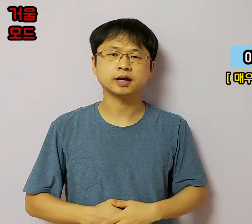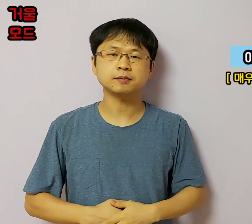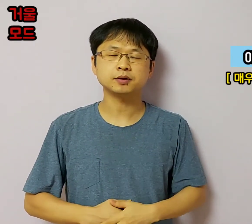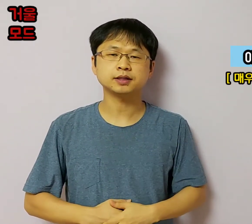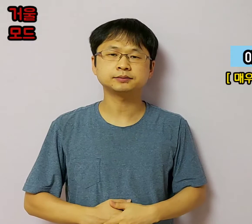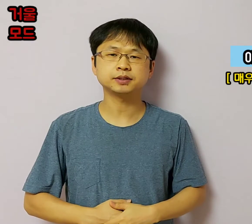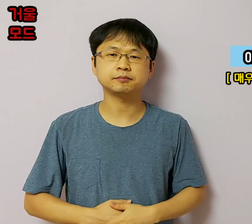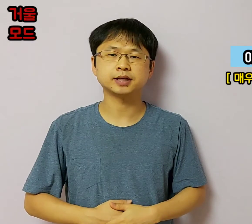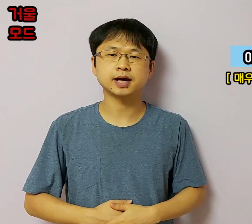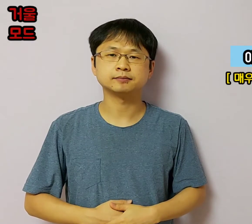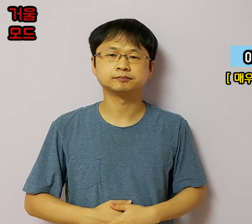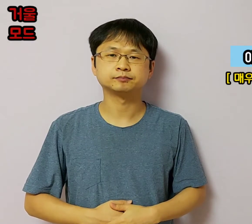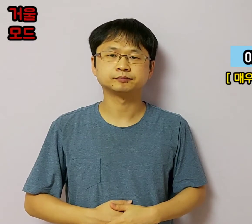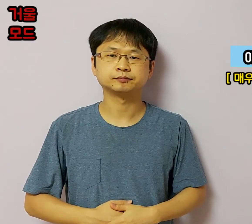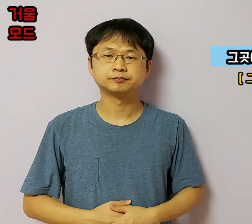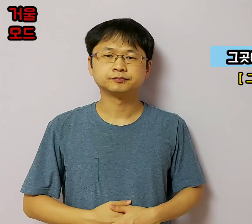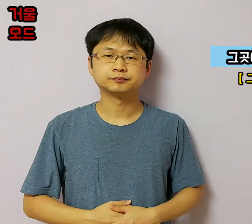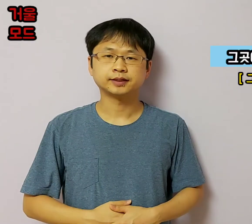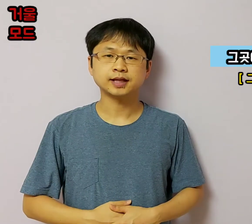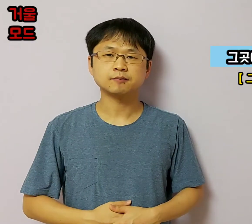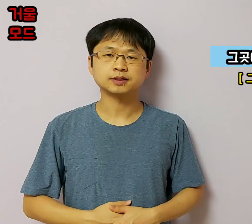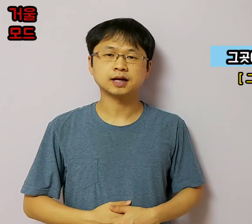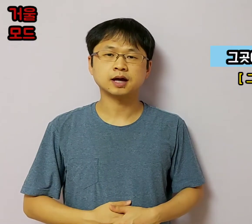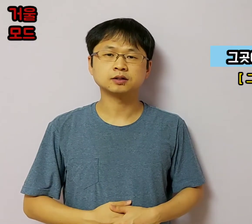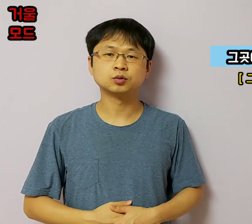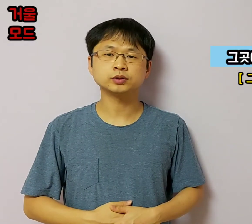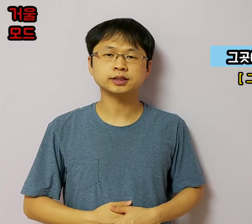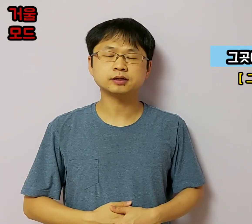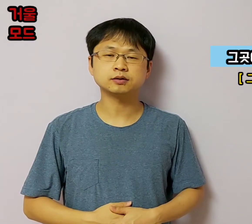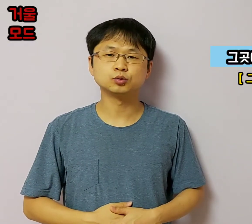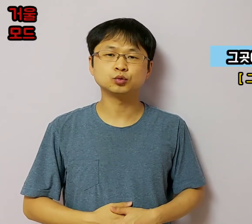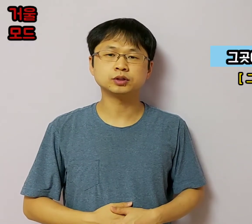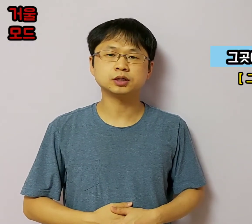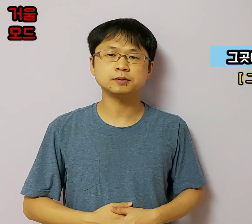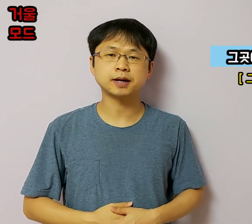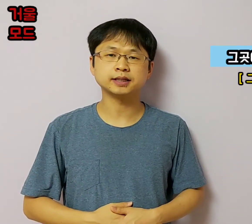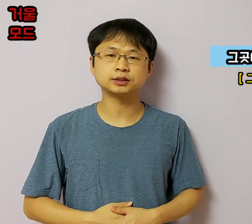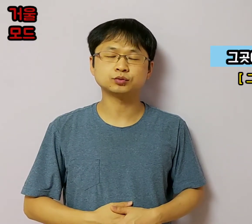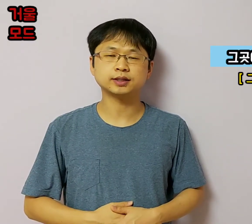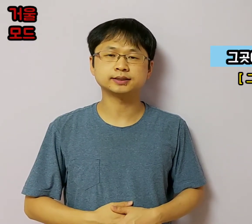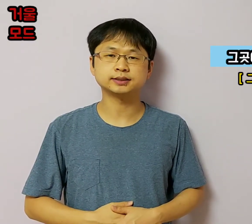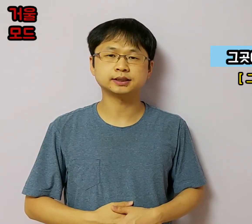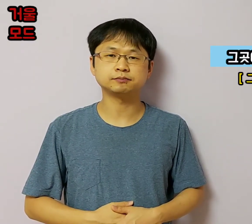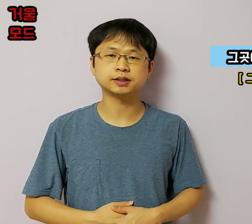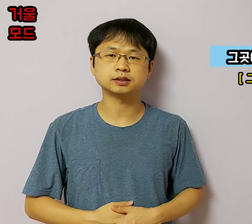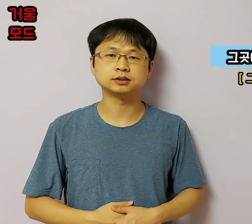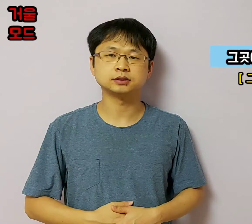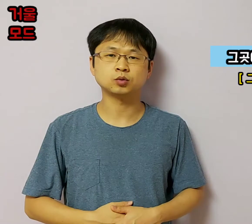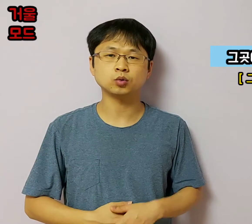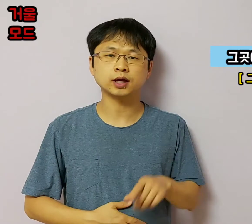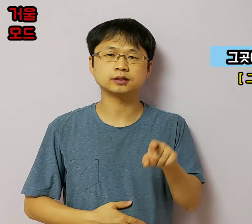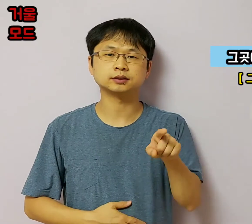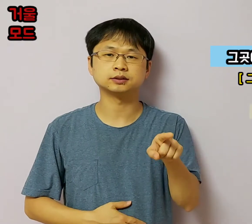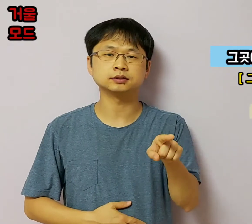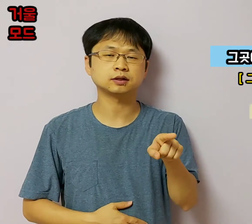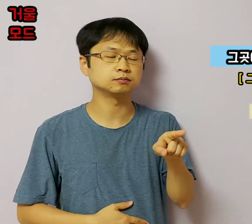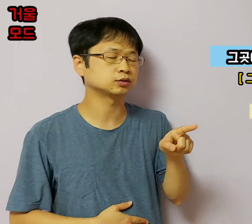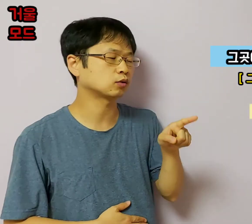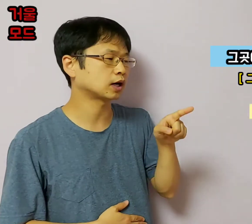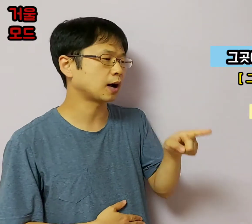이렇게 표현하시면 됩니다. 네, 다음 가사 그곳에서 누구를 만날 수가 있을지입니다. 그곳 하는 것은 검지손가락